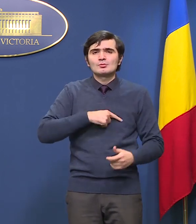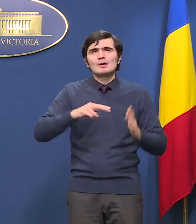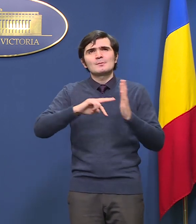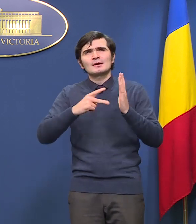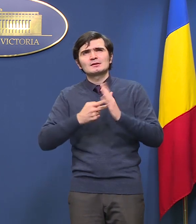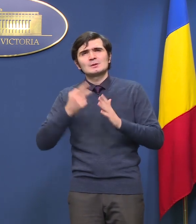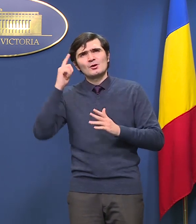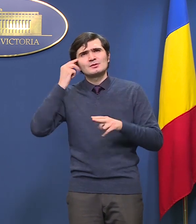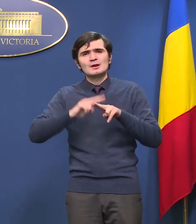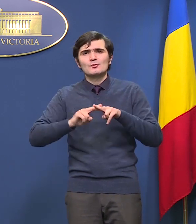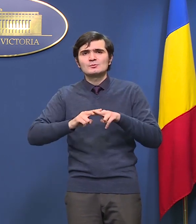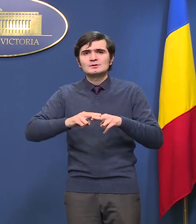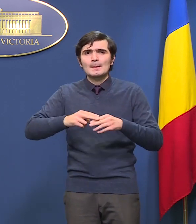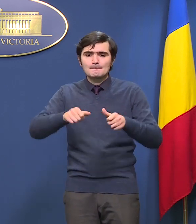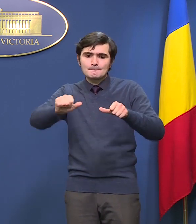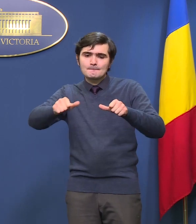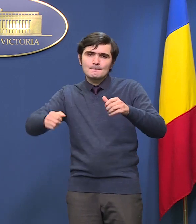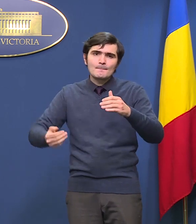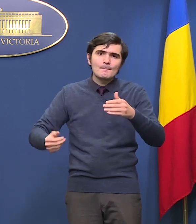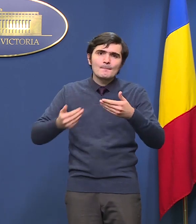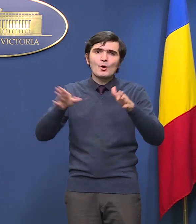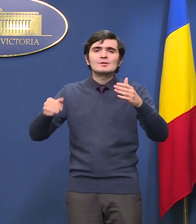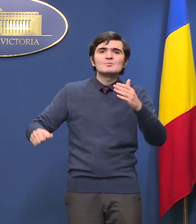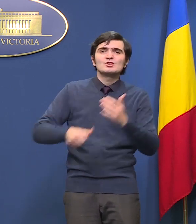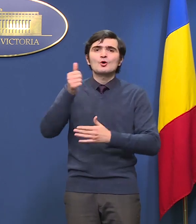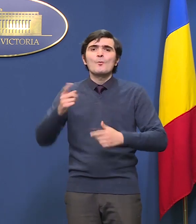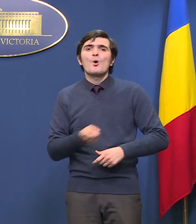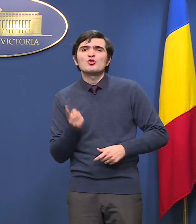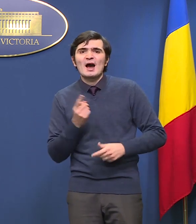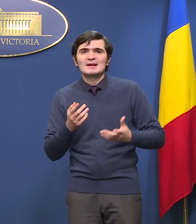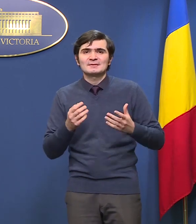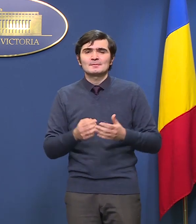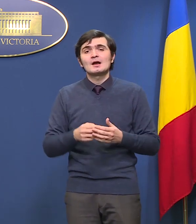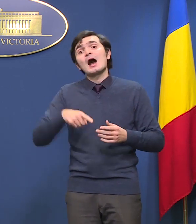de repornire a motoarelor după ce va trece. Deocamdată sunt activități care altfel sunt